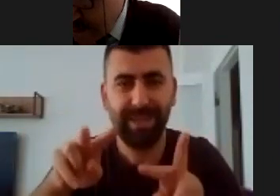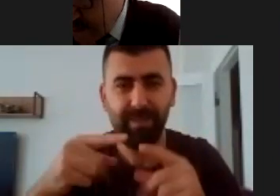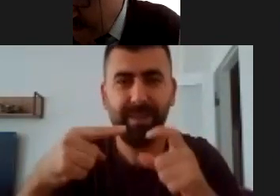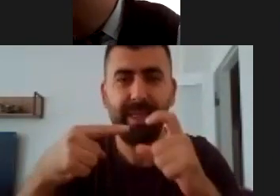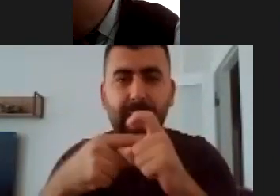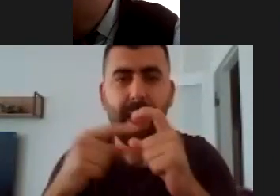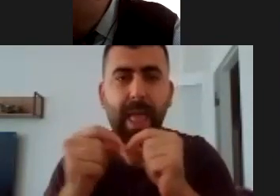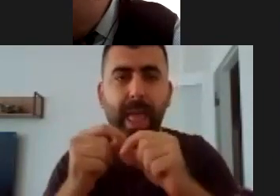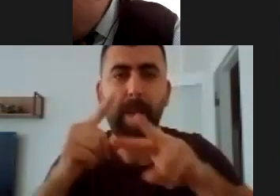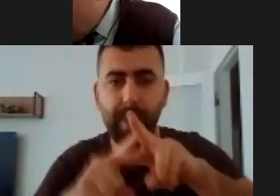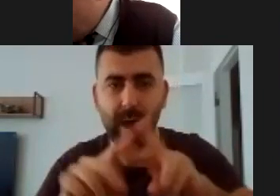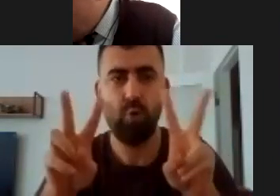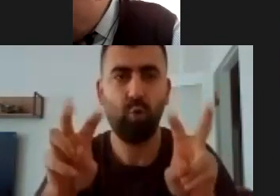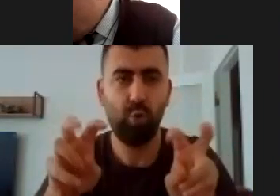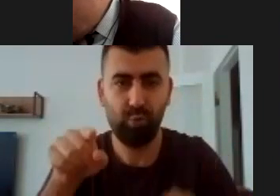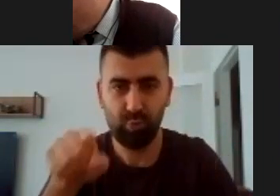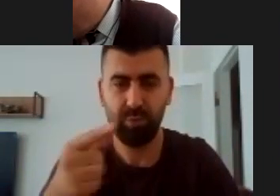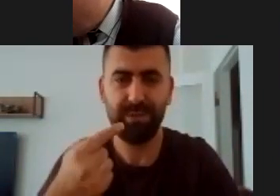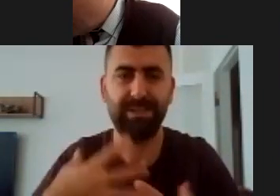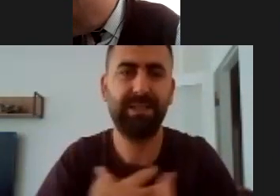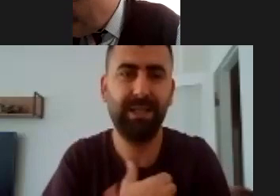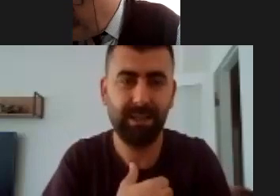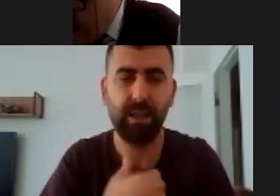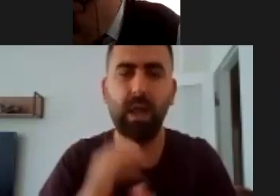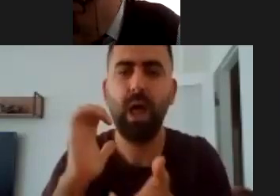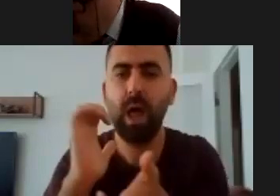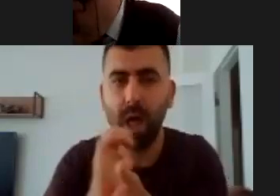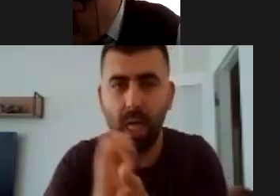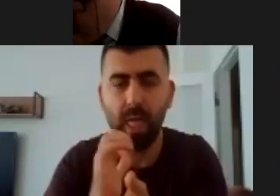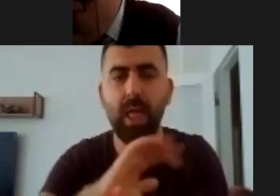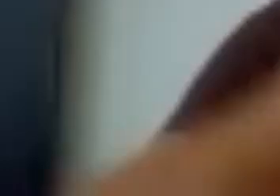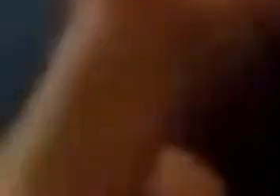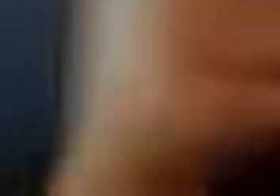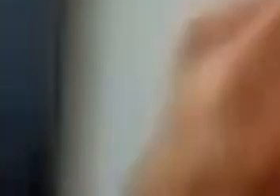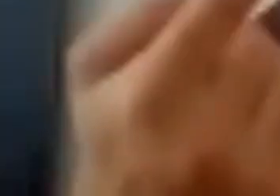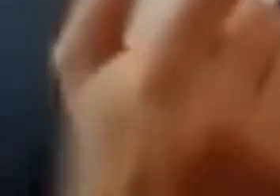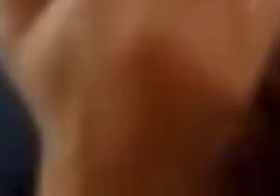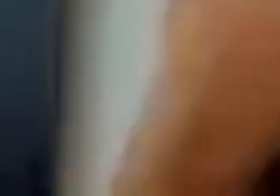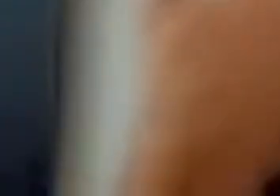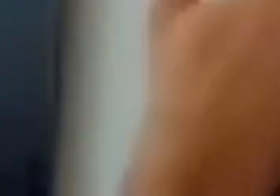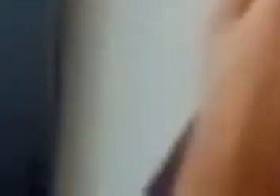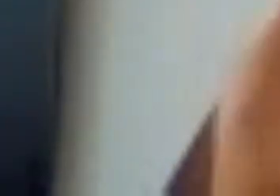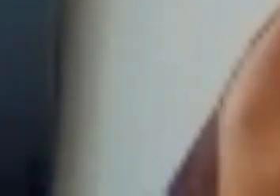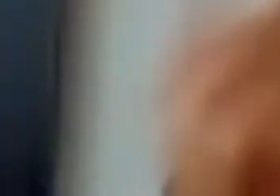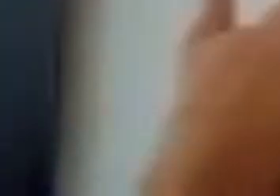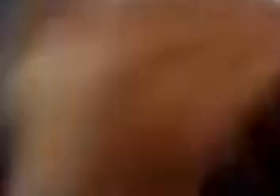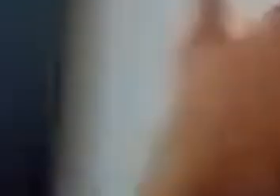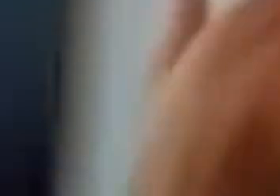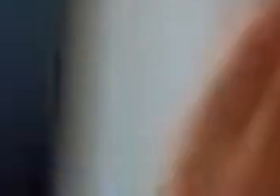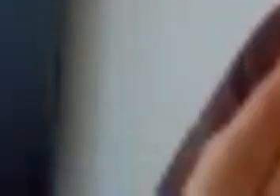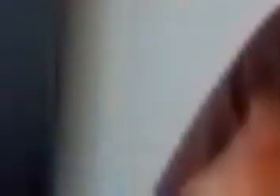Bizim hedefimiz işitme engelliler toplumunun yani biraz önce Turan Bey'in dediği gibi EBA